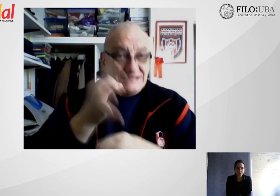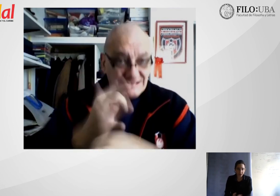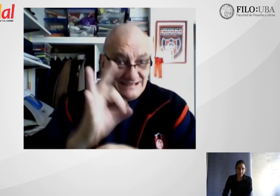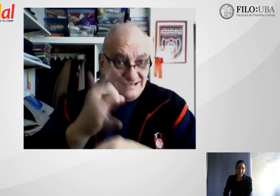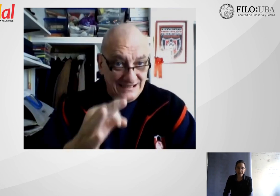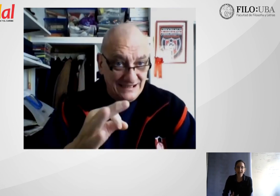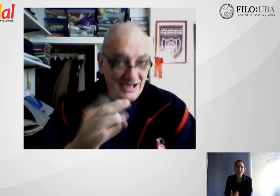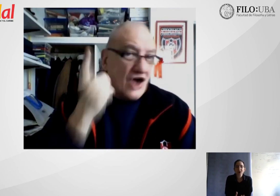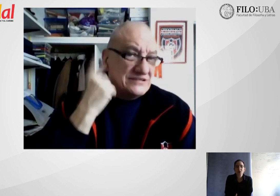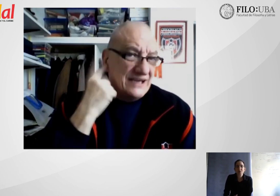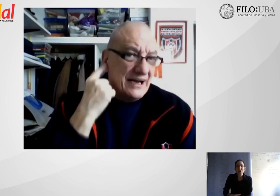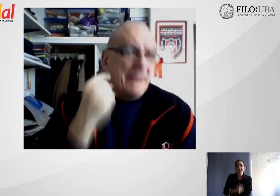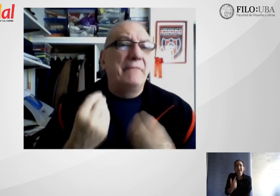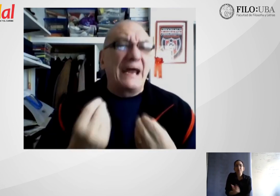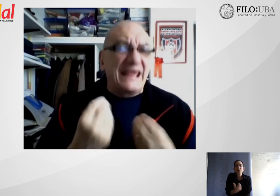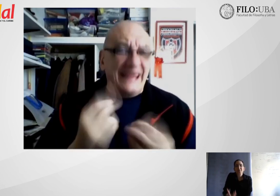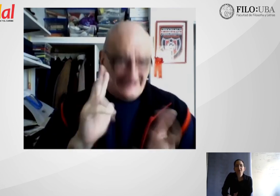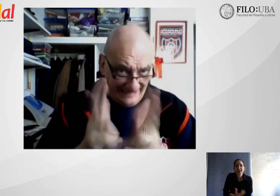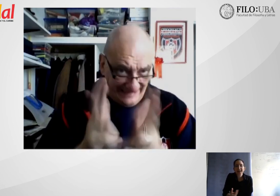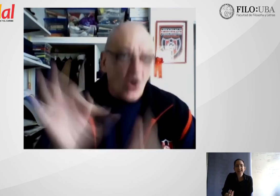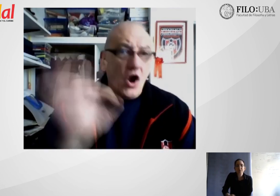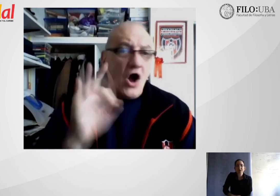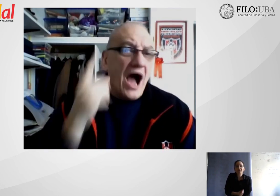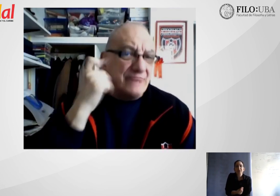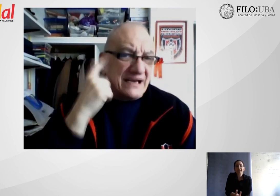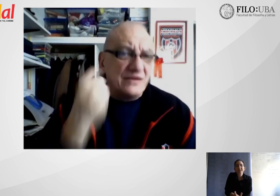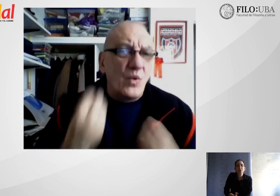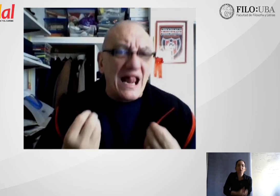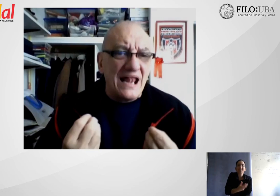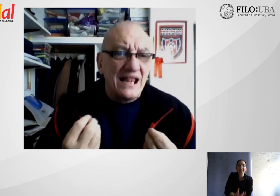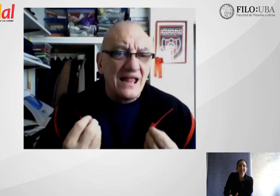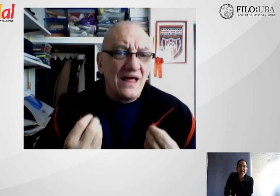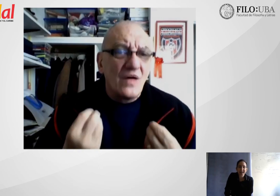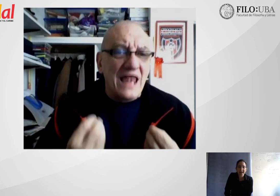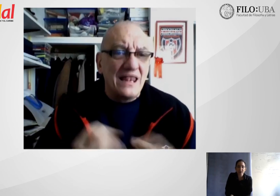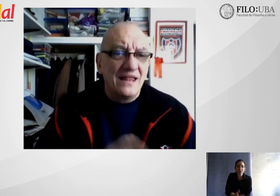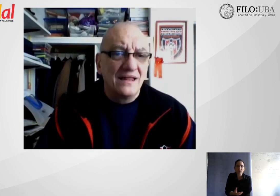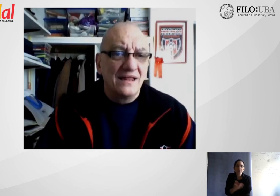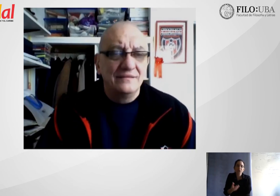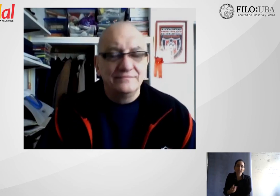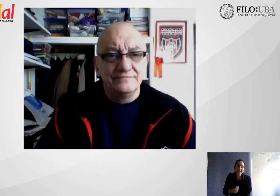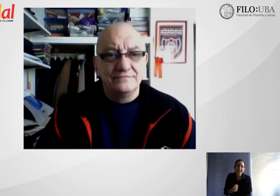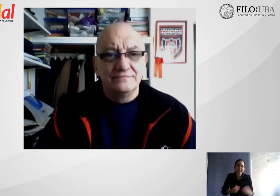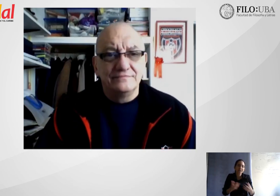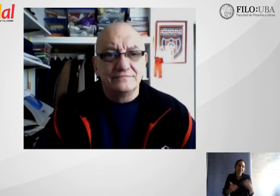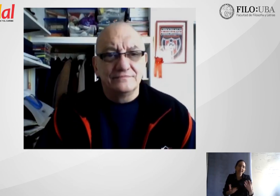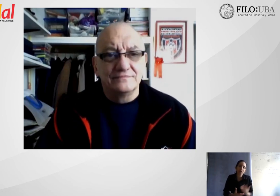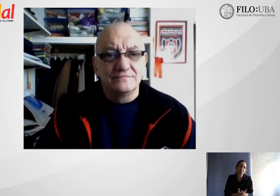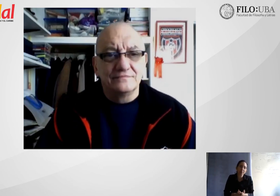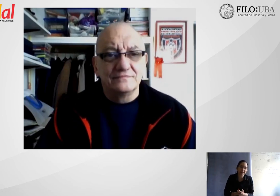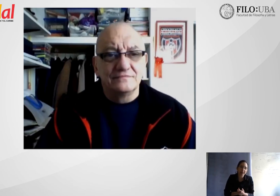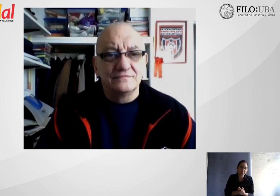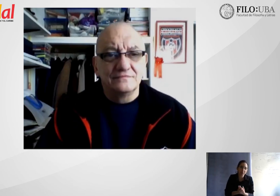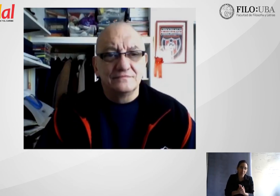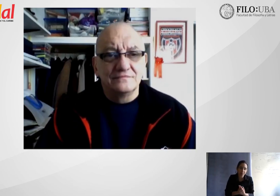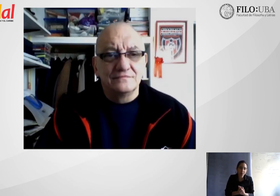la pregunta que me hacía Carlos, como, ¿qué le podríamos dar? ¿Qué le podríamos transmitir? ¿Cómo enseñar a los oyentes? ¿Qué es lo que